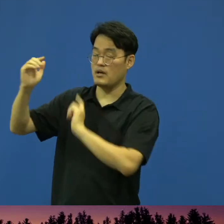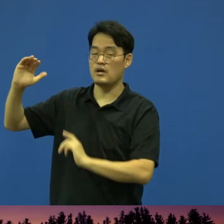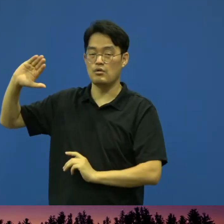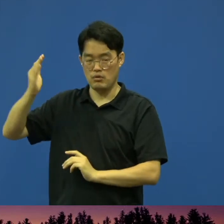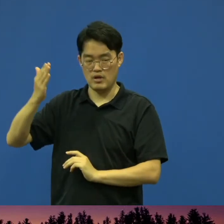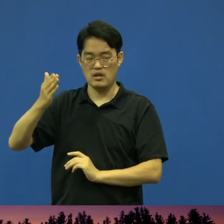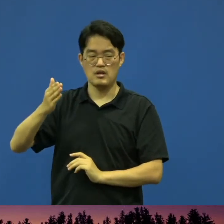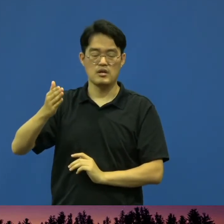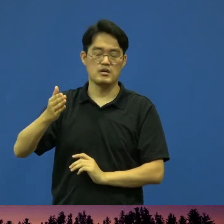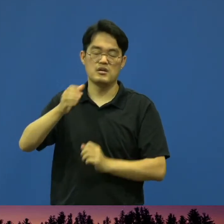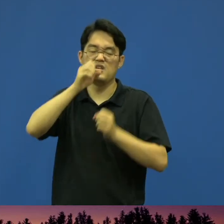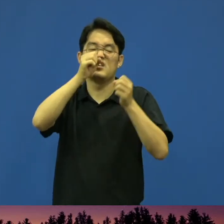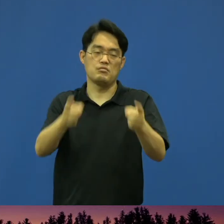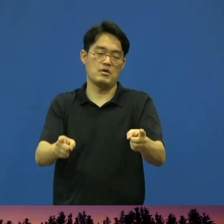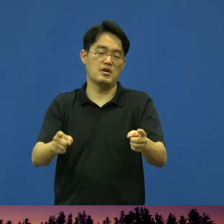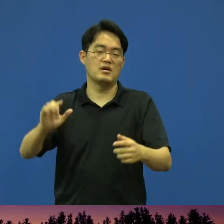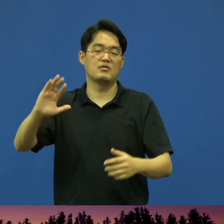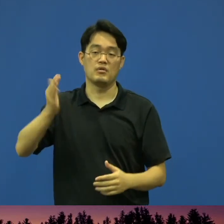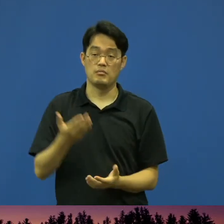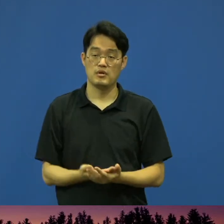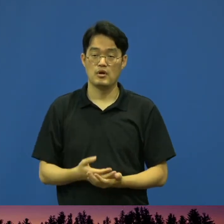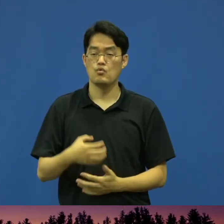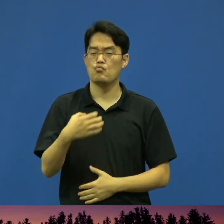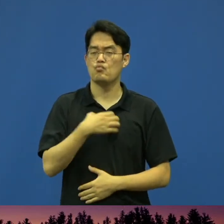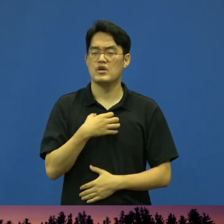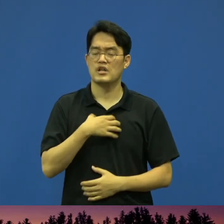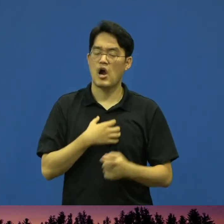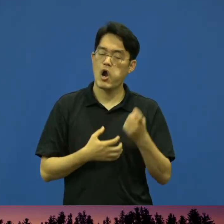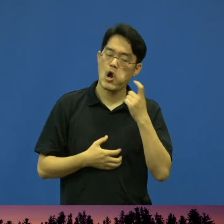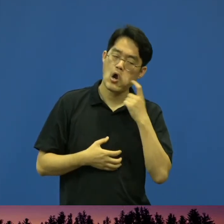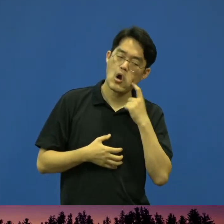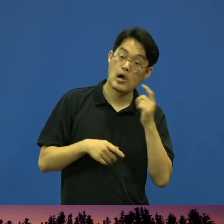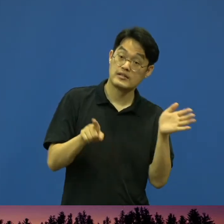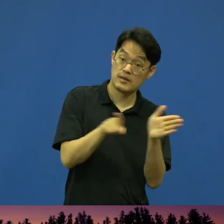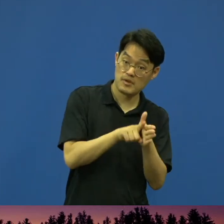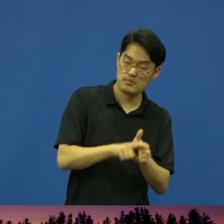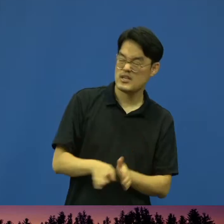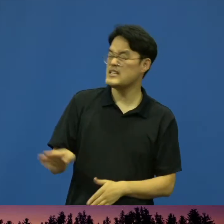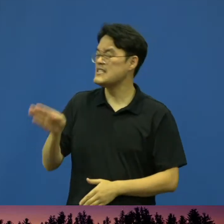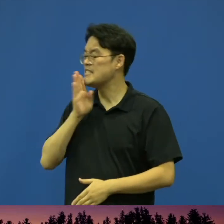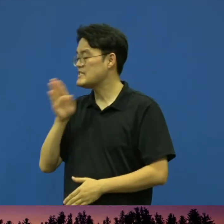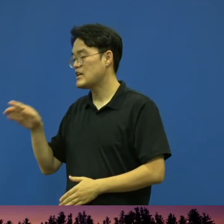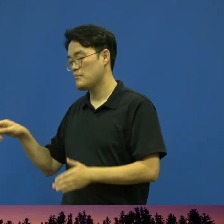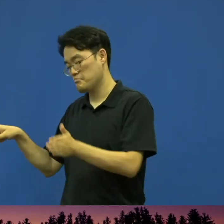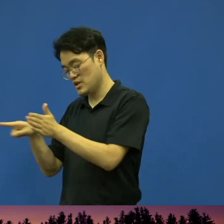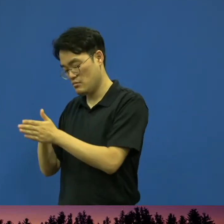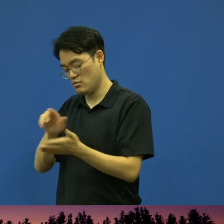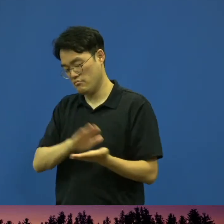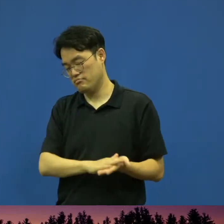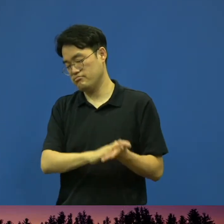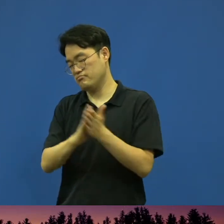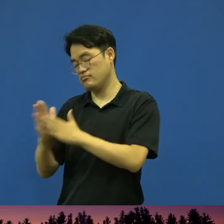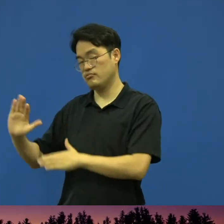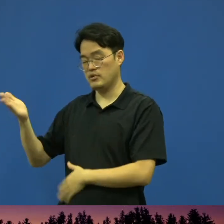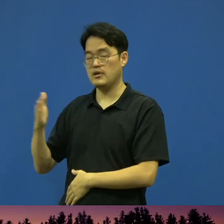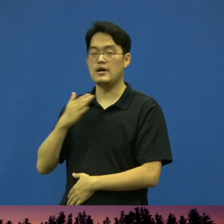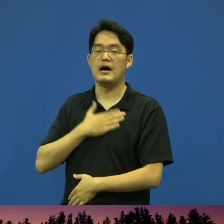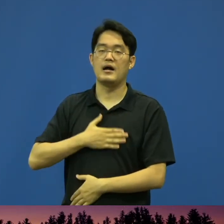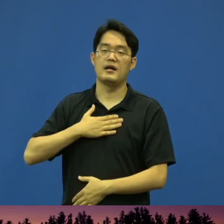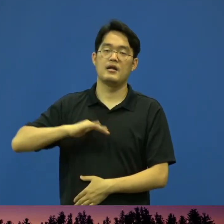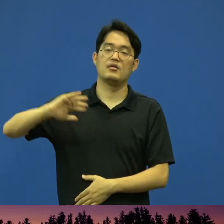믿음을 진짜 믿음으로 바꾼다는 것을 우리는 알아야 합니다. 그래서